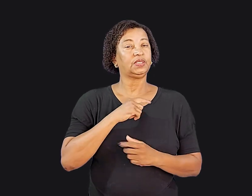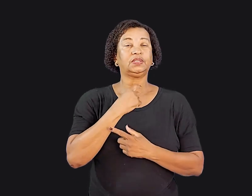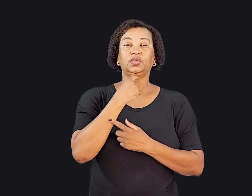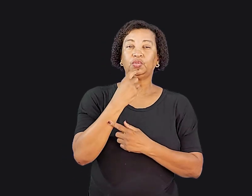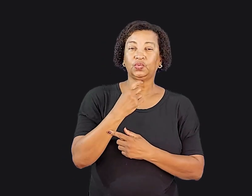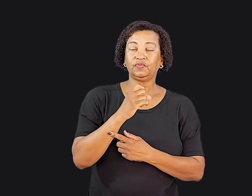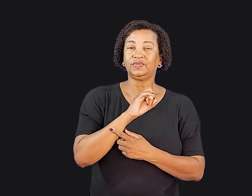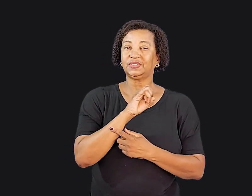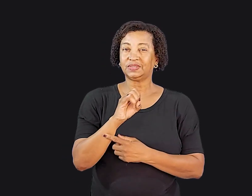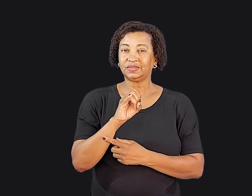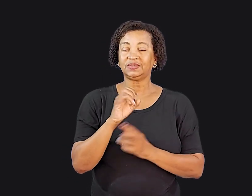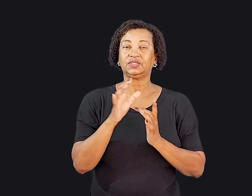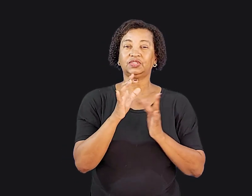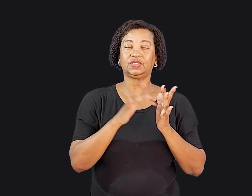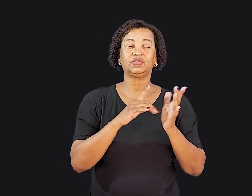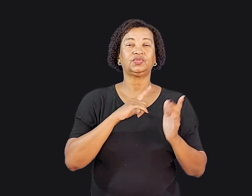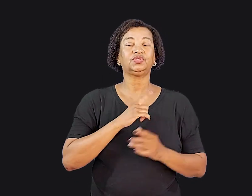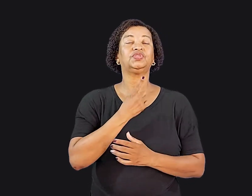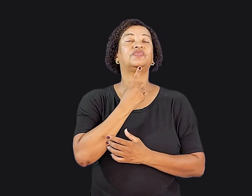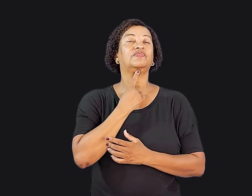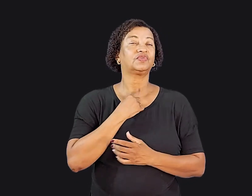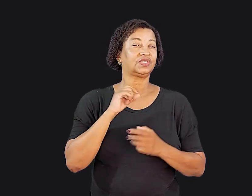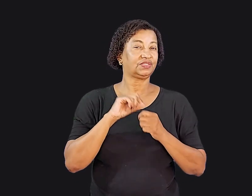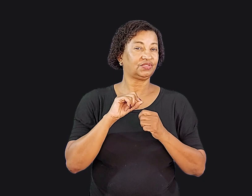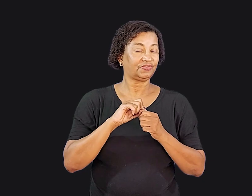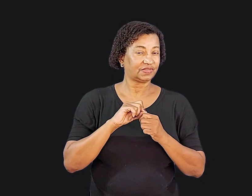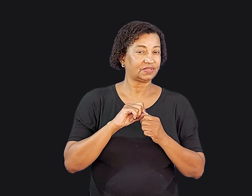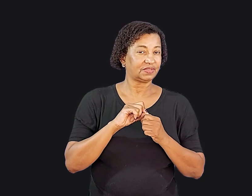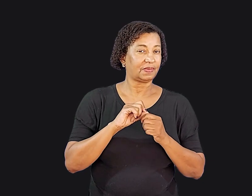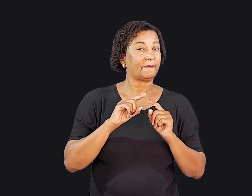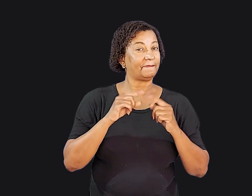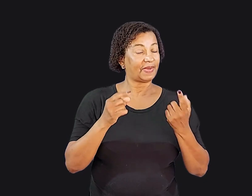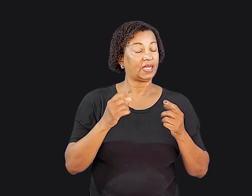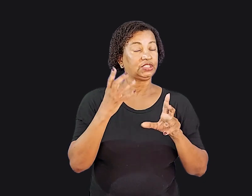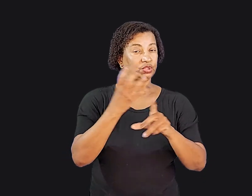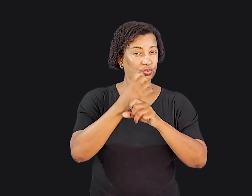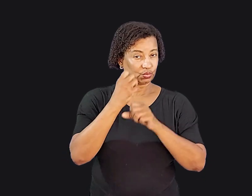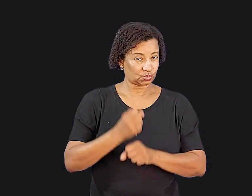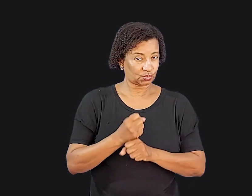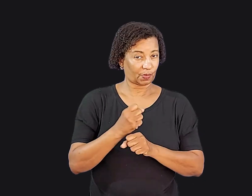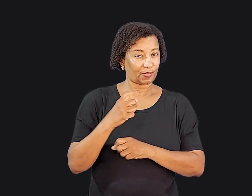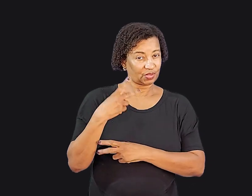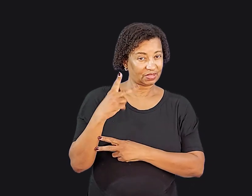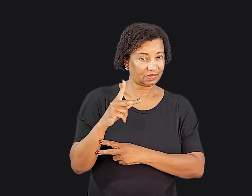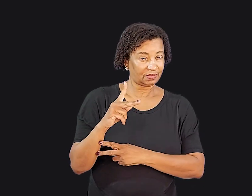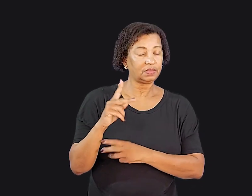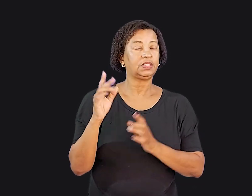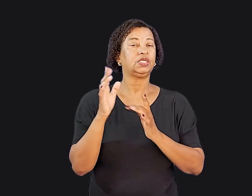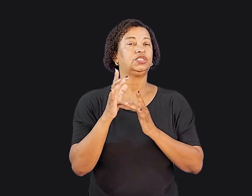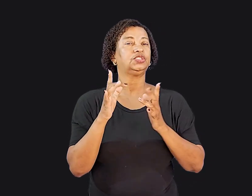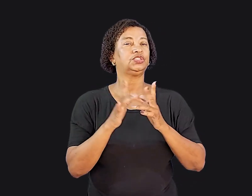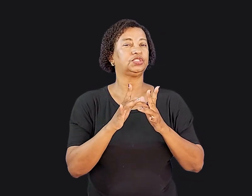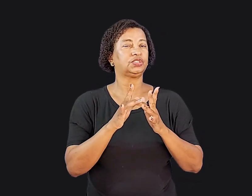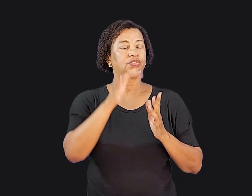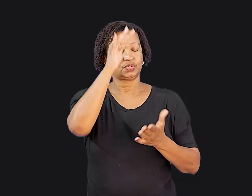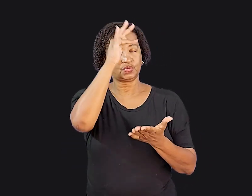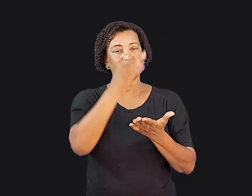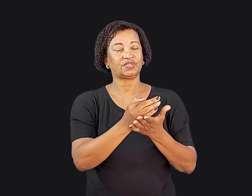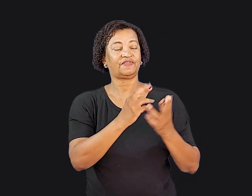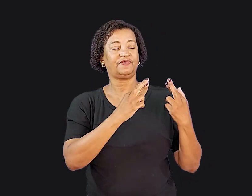dúvida quanto à vontade de Jesus de fazer, mas quanto ao seu poder, Jesus joga a responsabilidade da fé sobre o